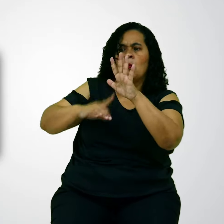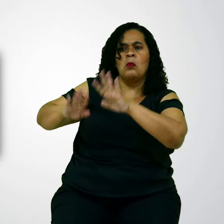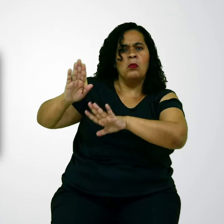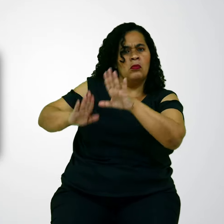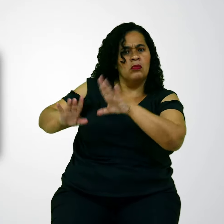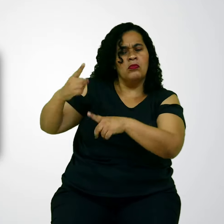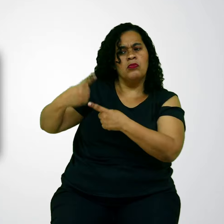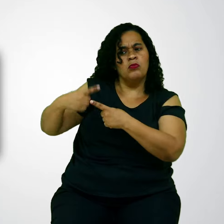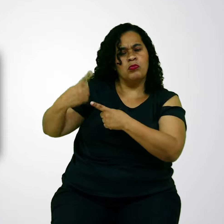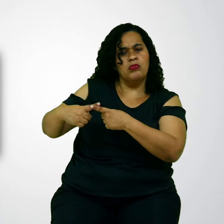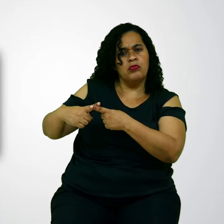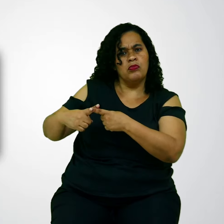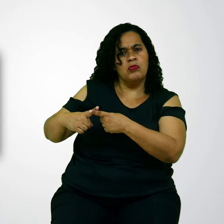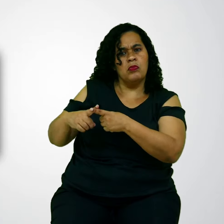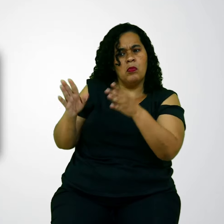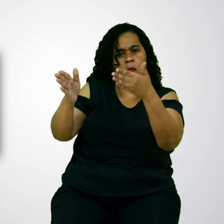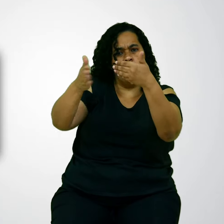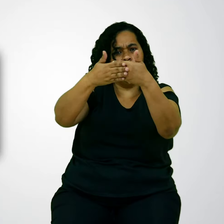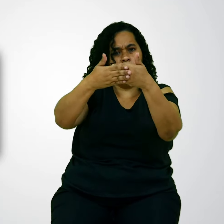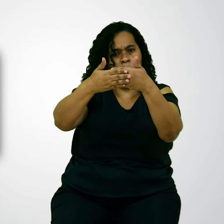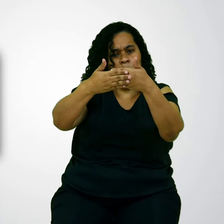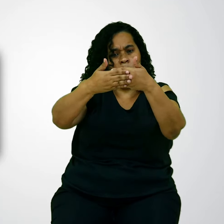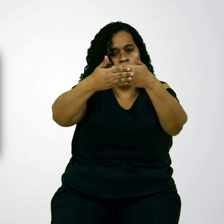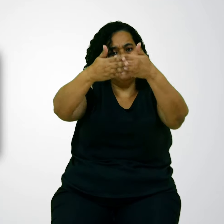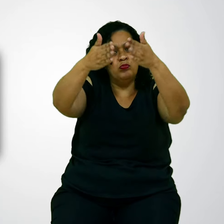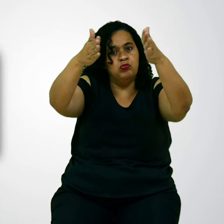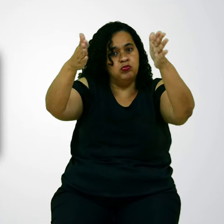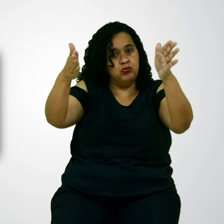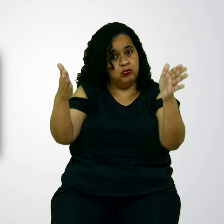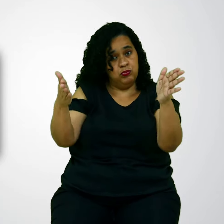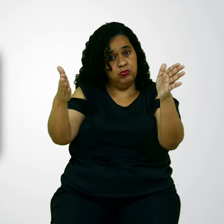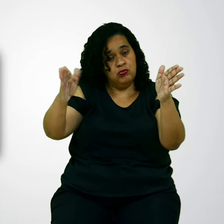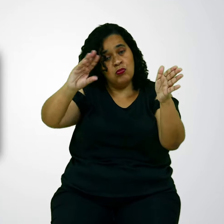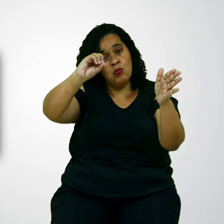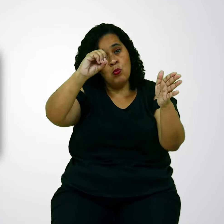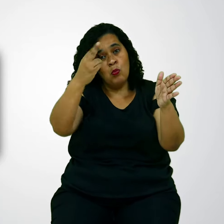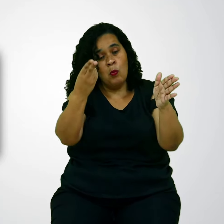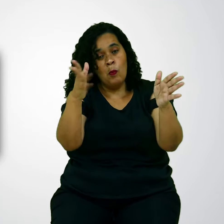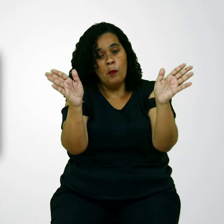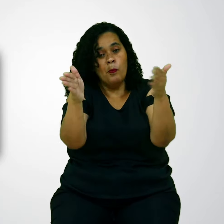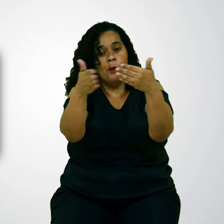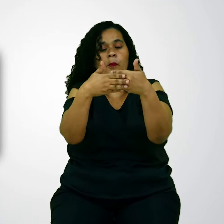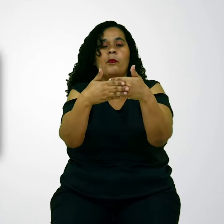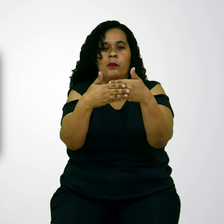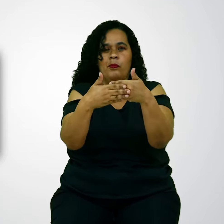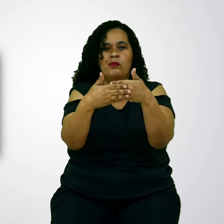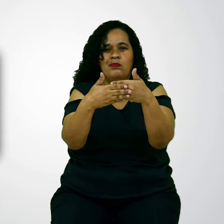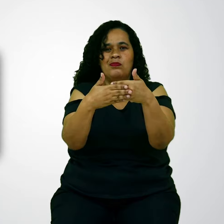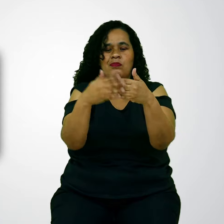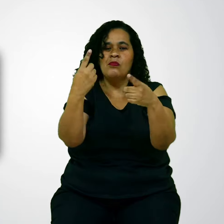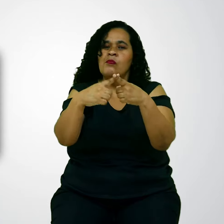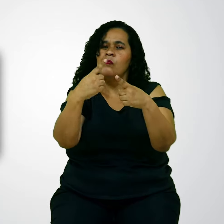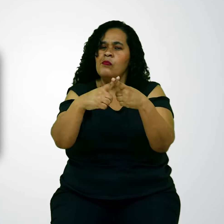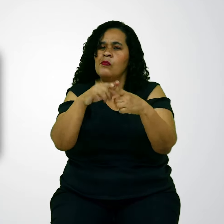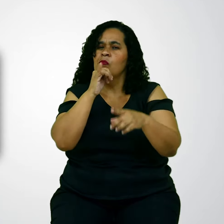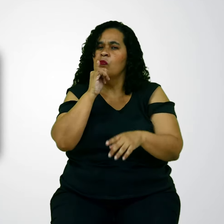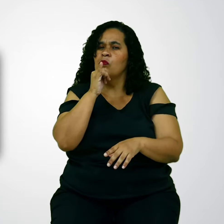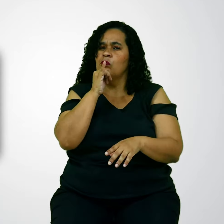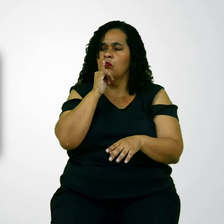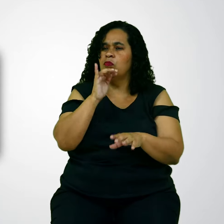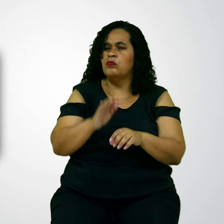pode estar aberta ou fechada. Porque isso, exatamente. A porta sendo a igreja, a gente pode